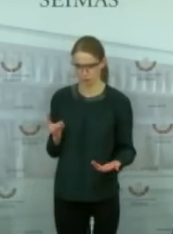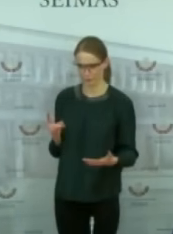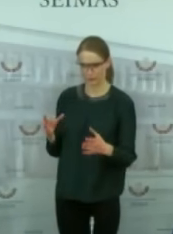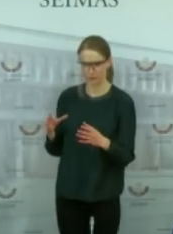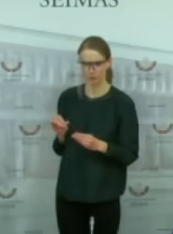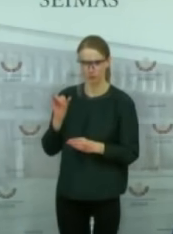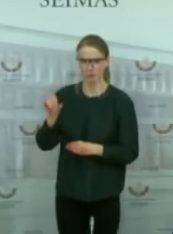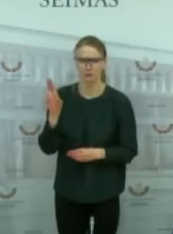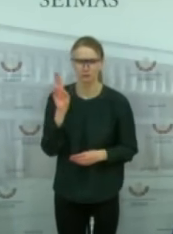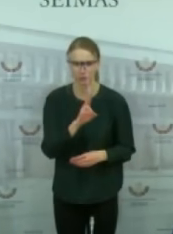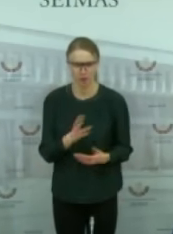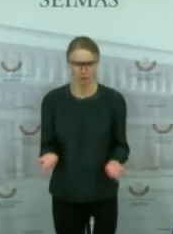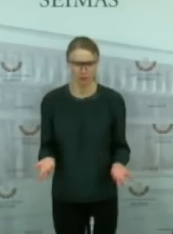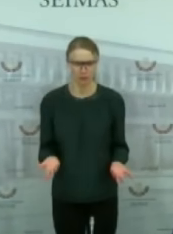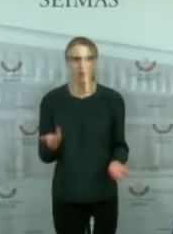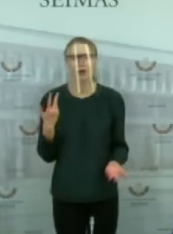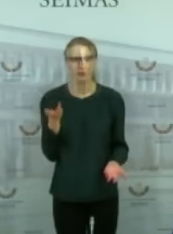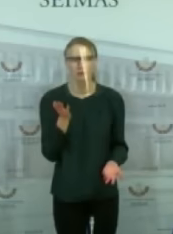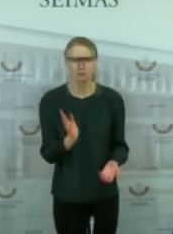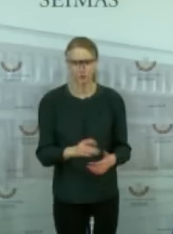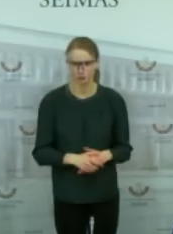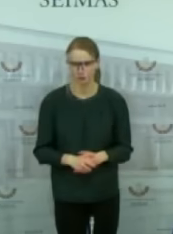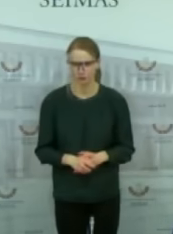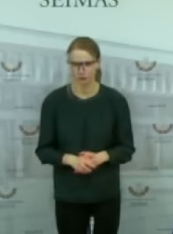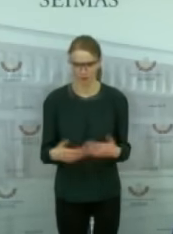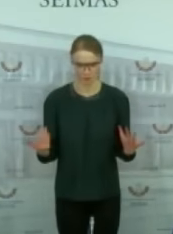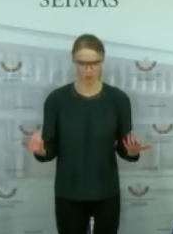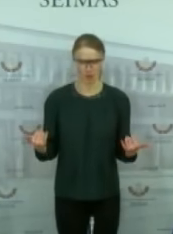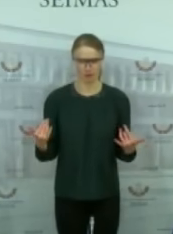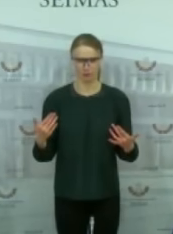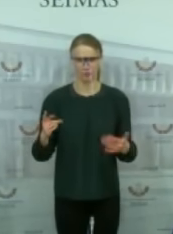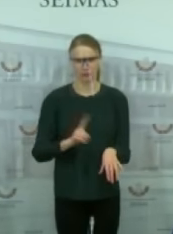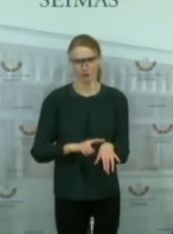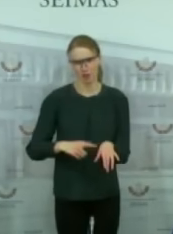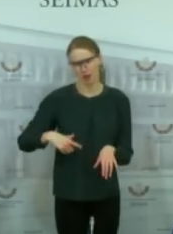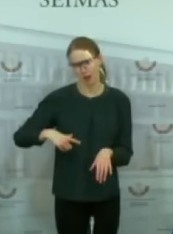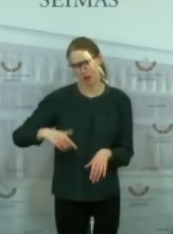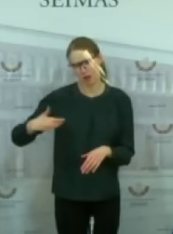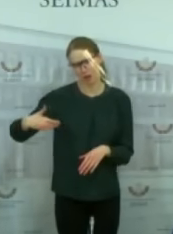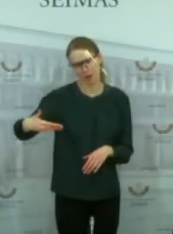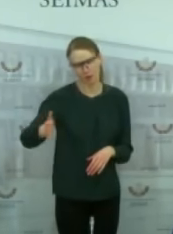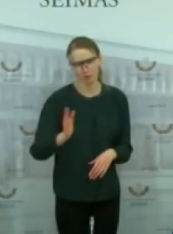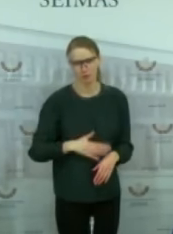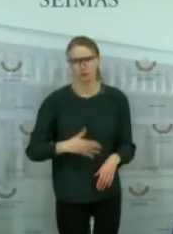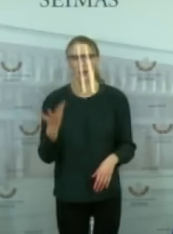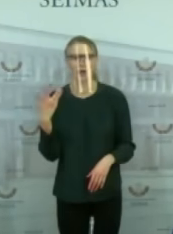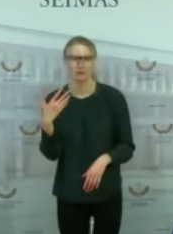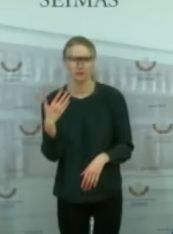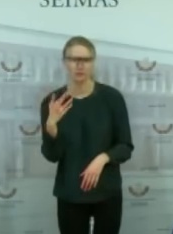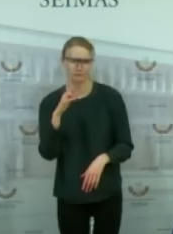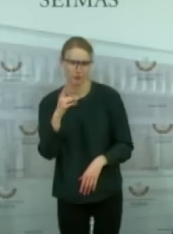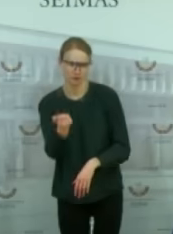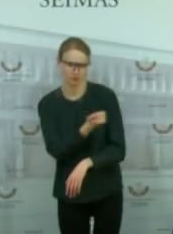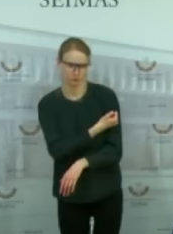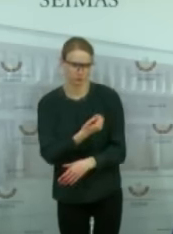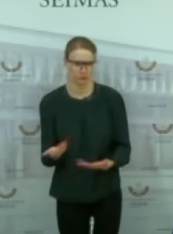kai vaikai ir anūkai galės susitikti su tėvais bei seneliais, negi tokio laiko teks laukti, kol bus išrasta vakcina ar vaistai